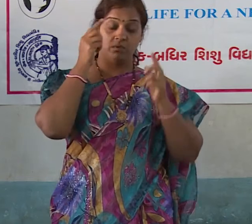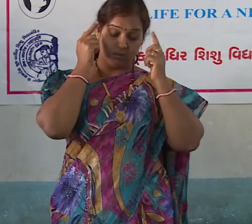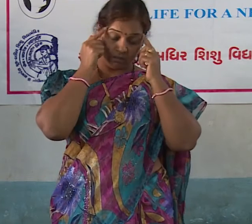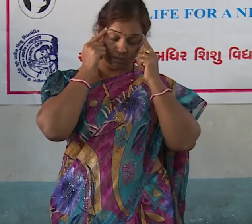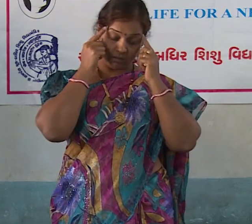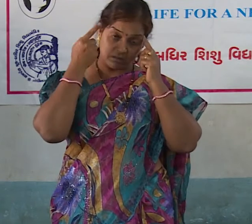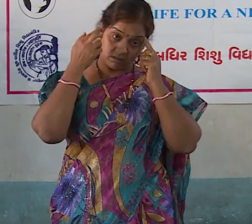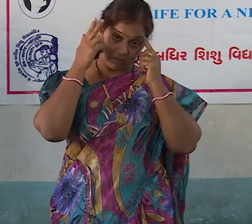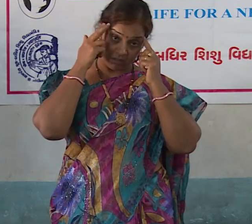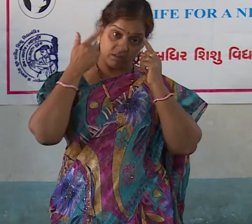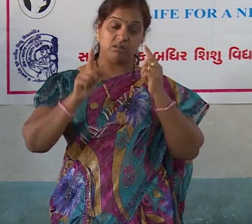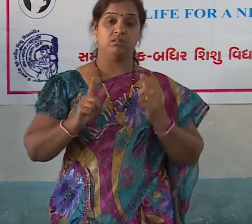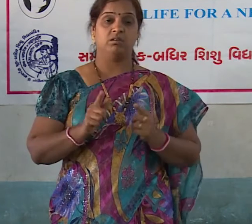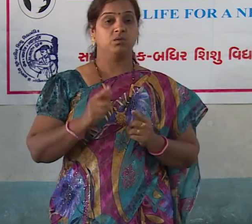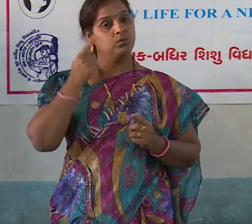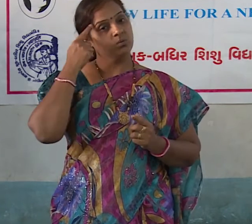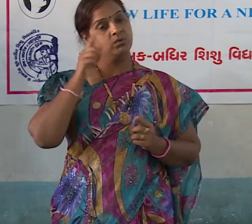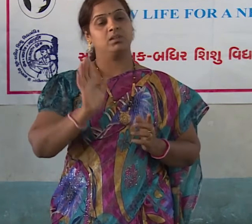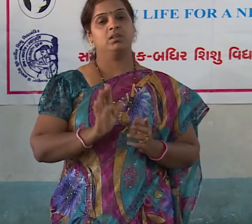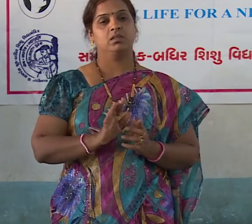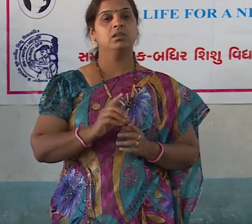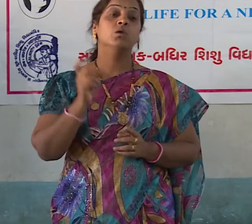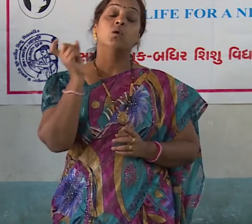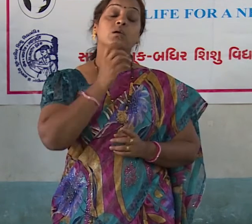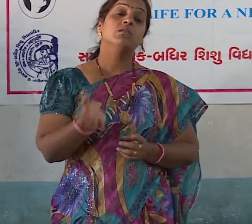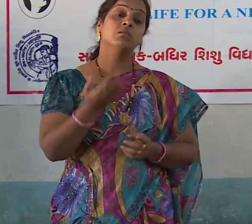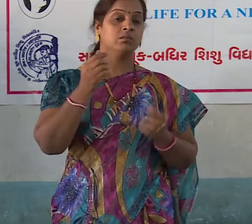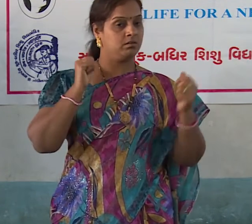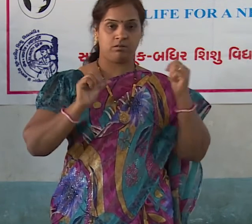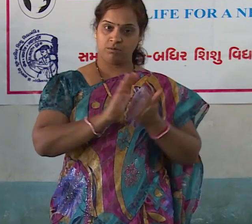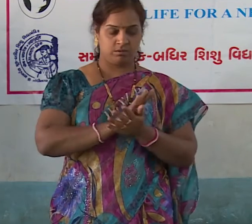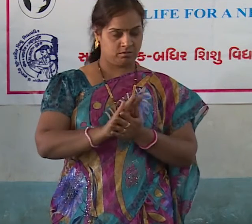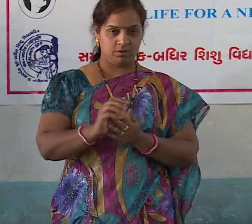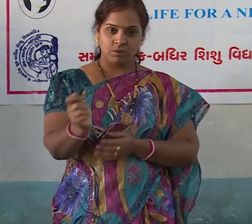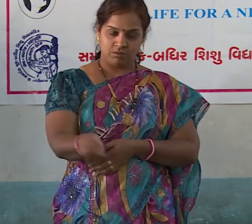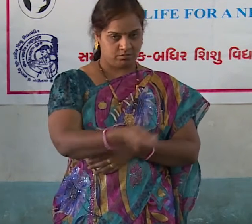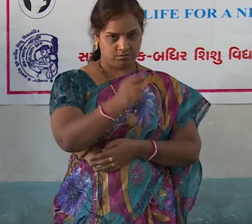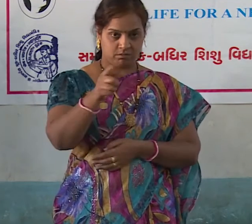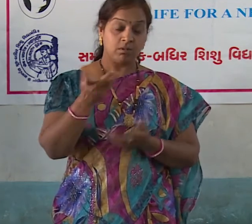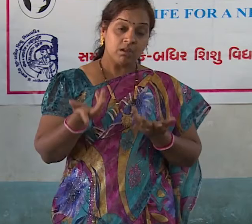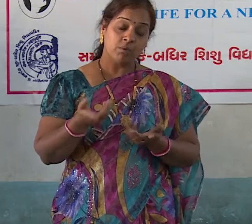वो याद कर नहीं रहा, उसको ऑटोमेटिक आ रही। अब एक तीसरा योगी आगे दिखाया